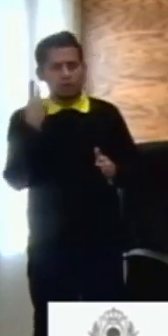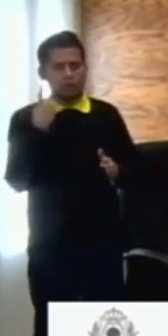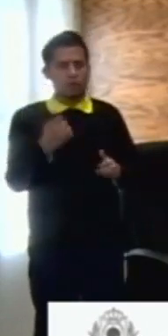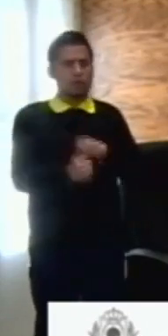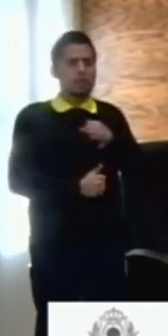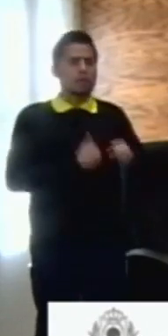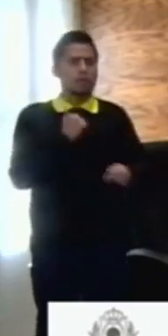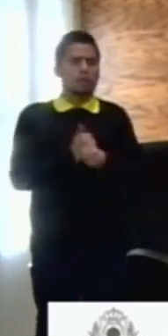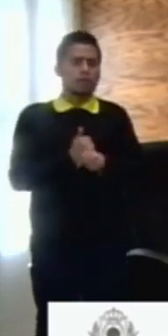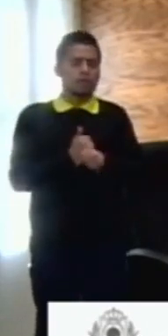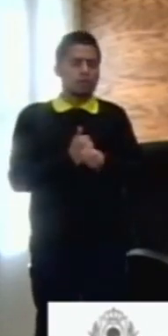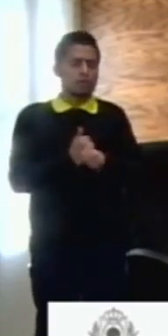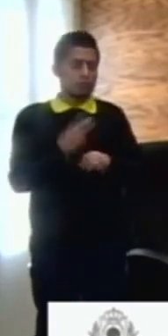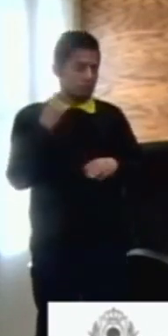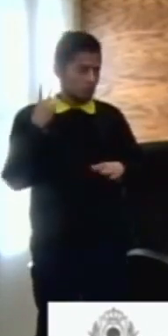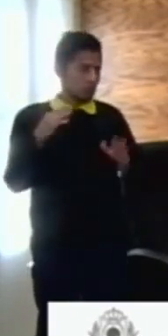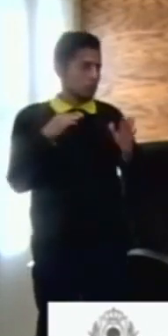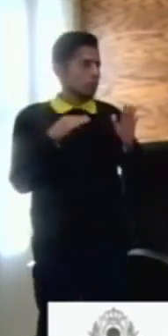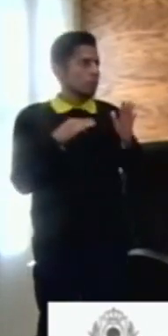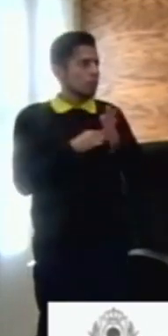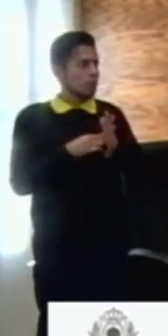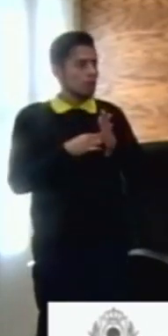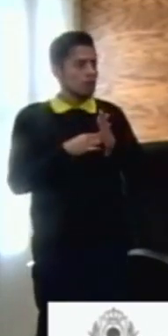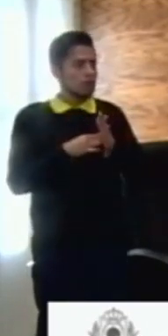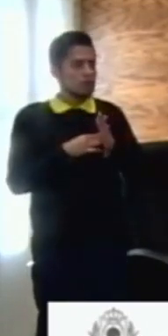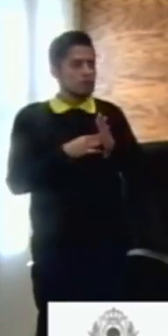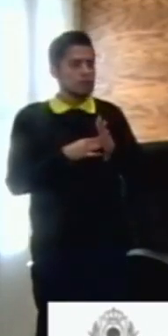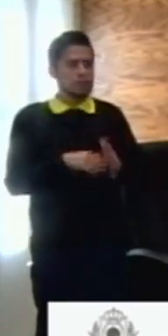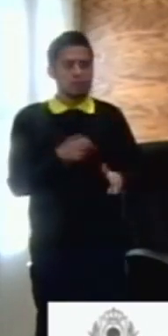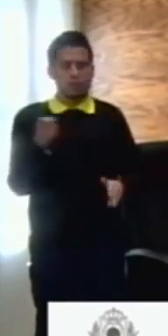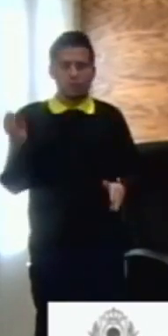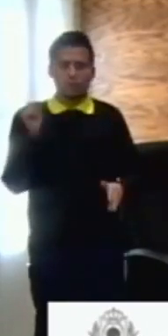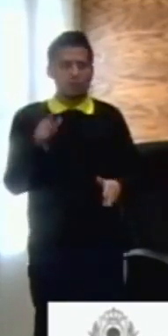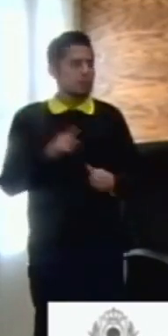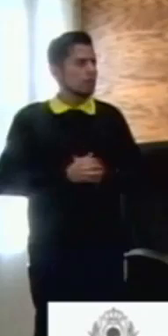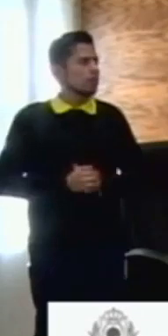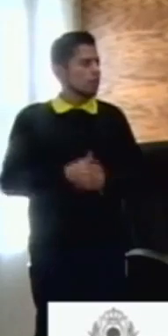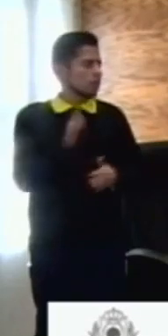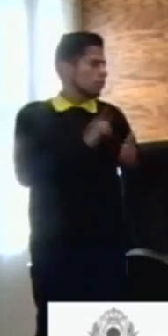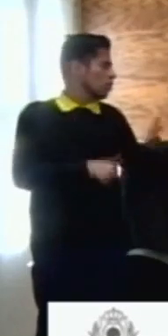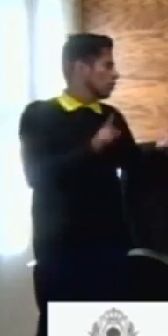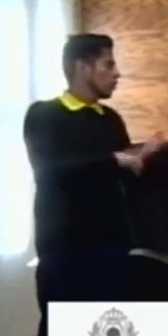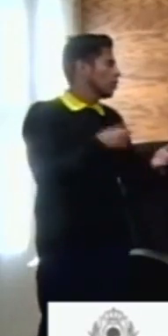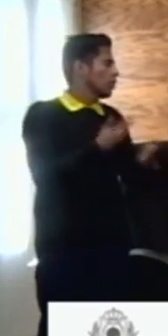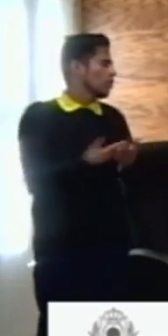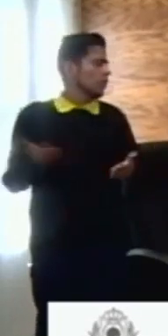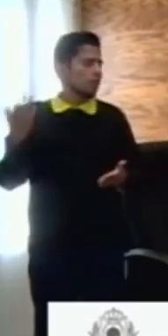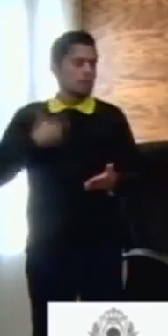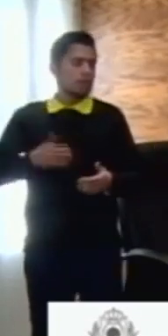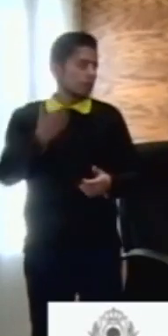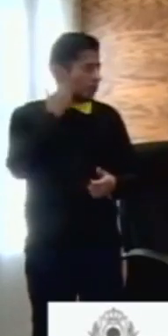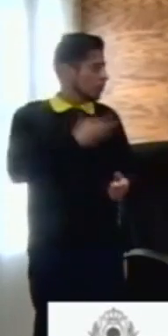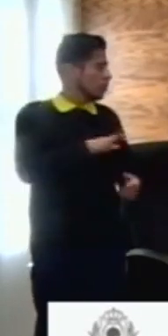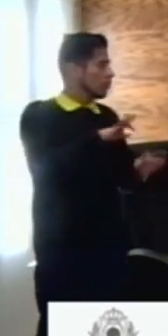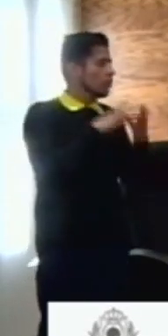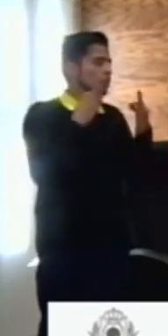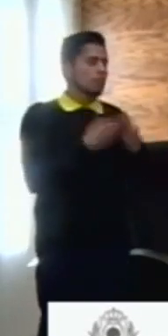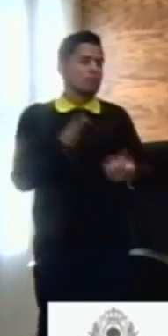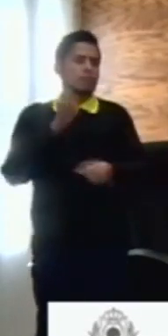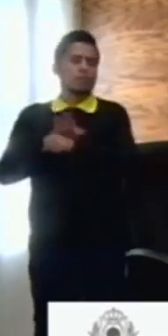año 2000 el 60 por de este acuífero de este acuífero que durante décadas fue la principal fuente de